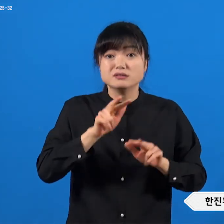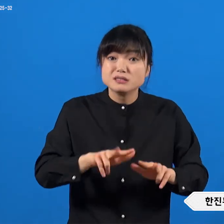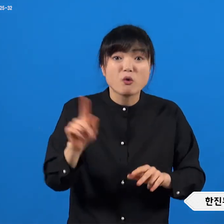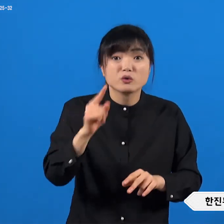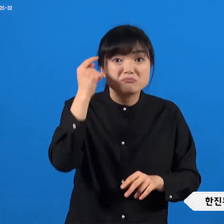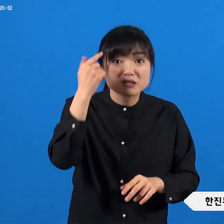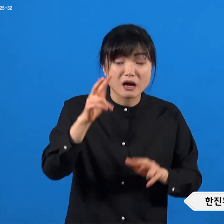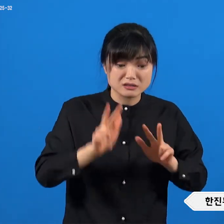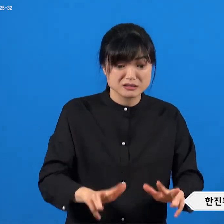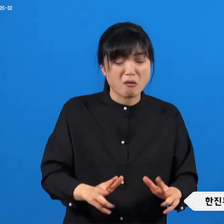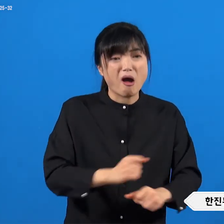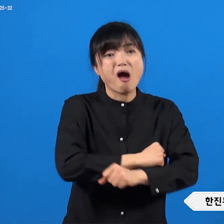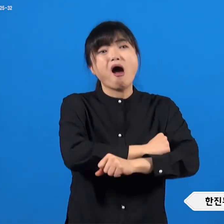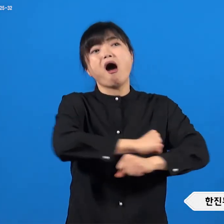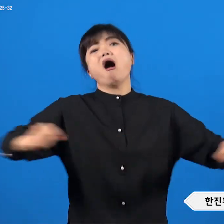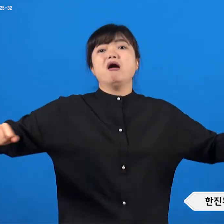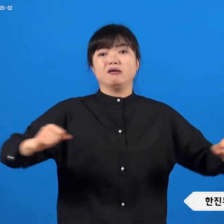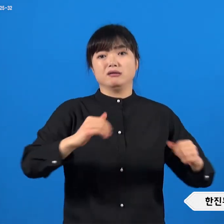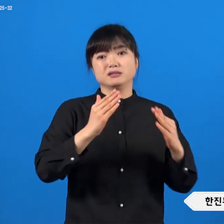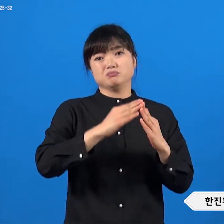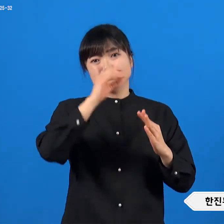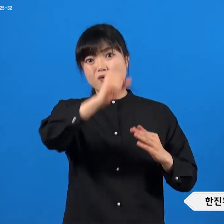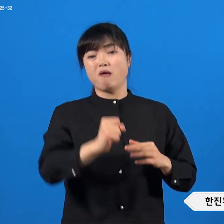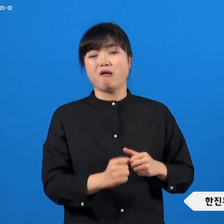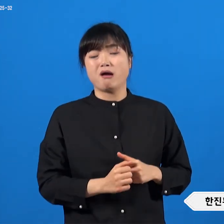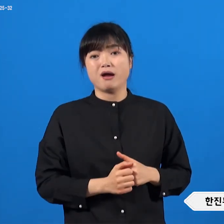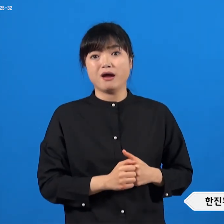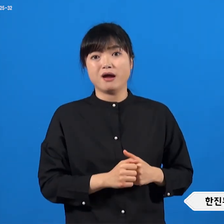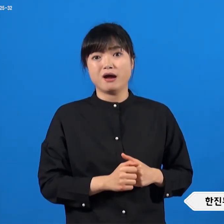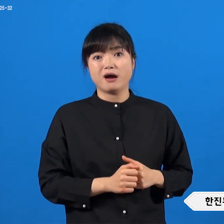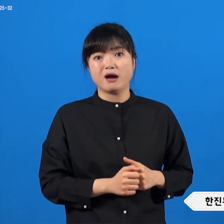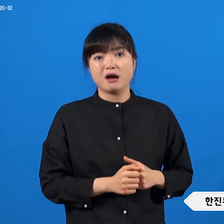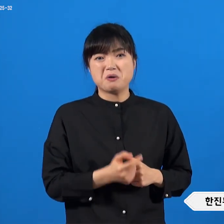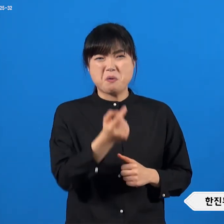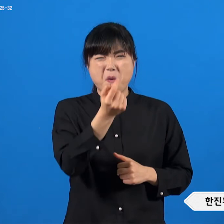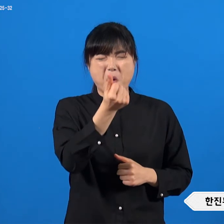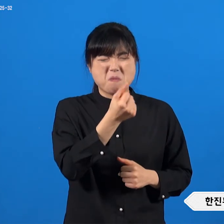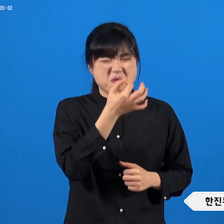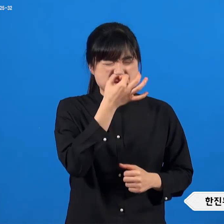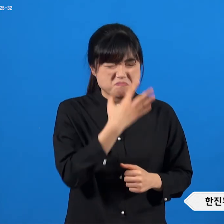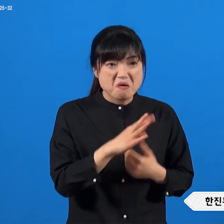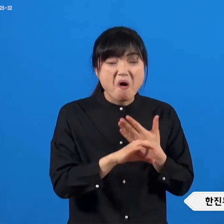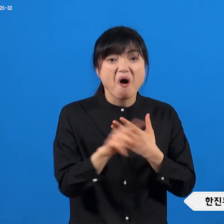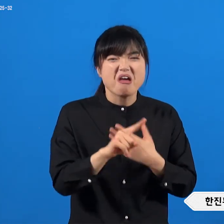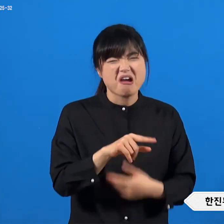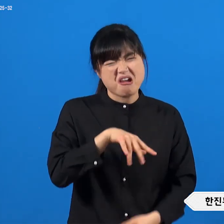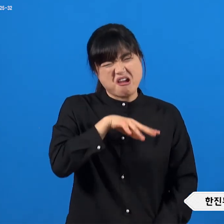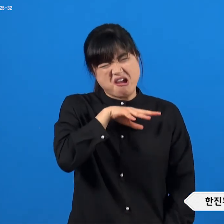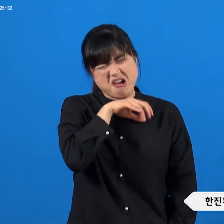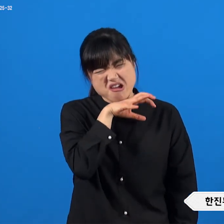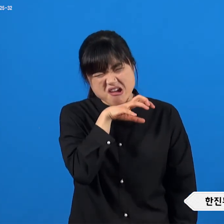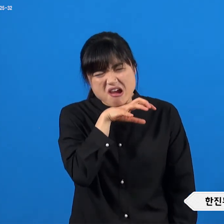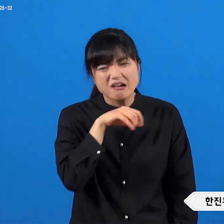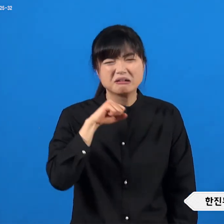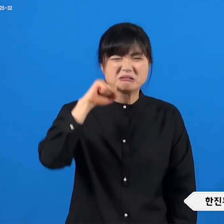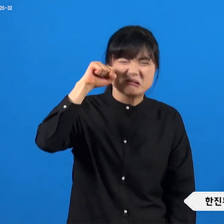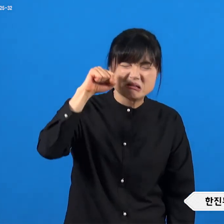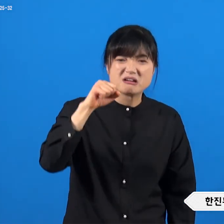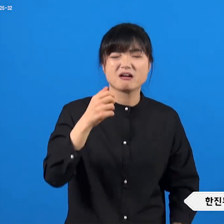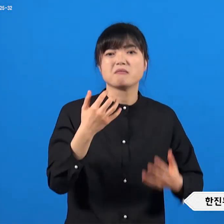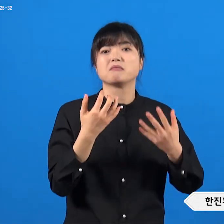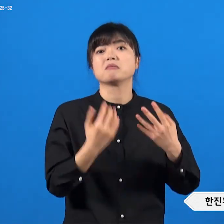지금은 그때 비하면 대골과도 같은데, 그런데도 지금 조금 내 마음대로 안 된다고 불평이